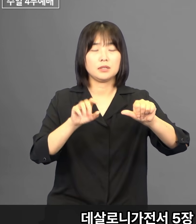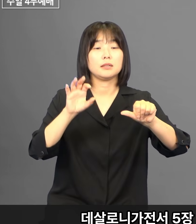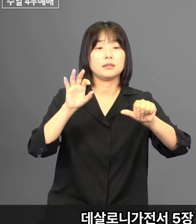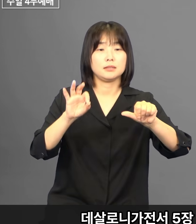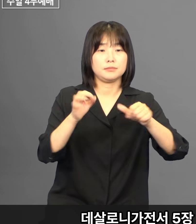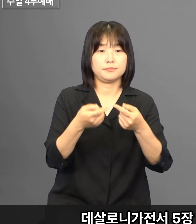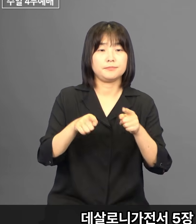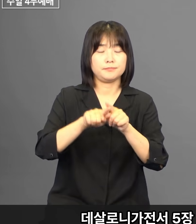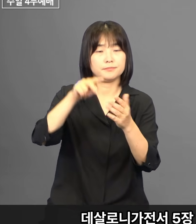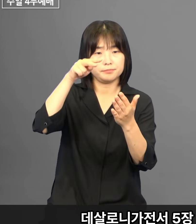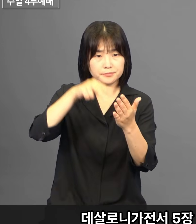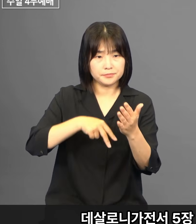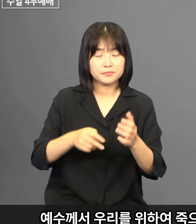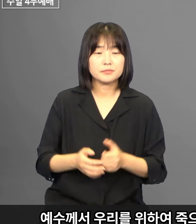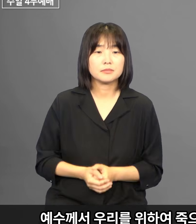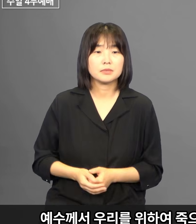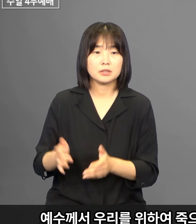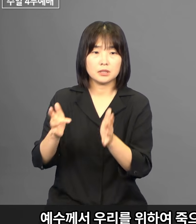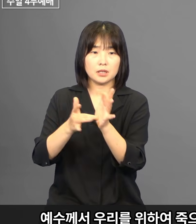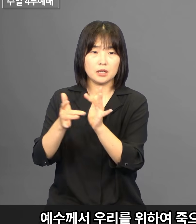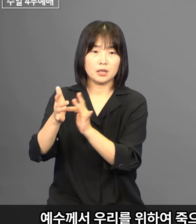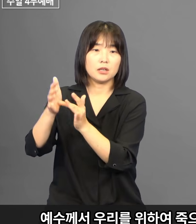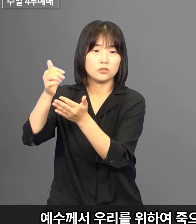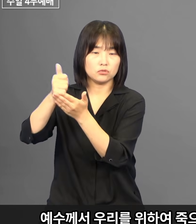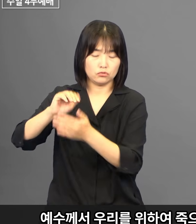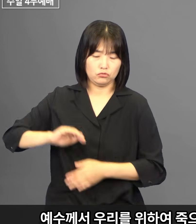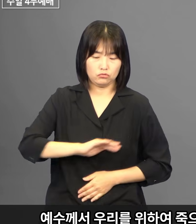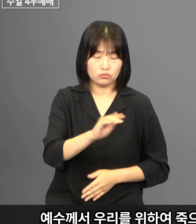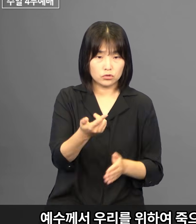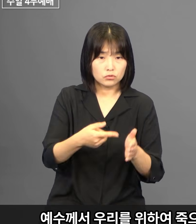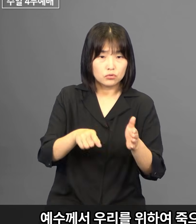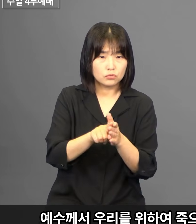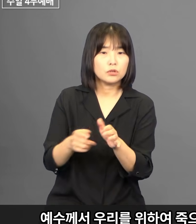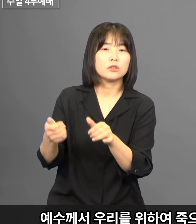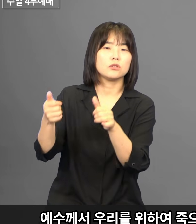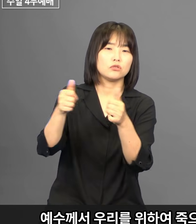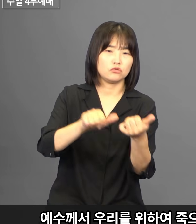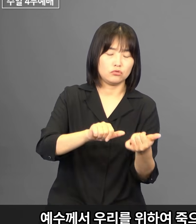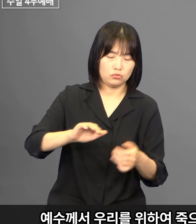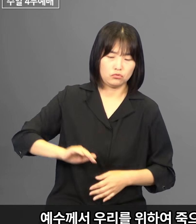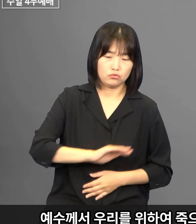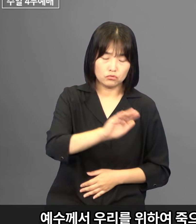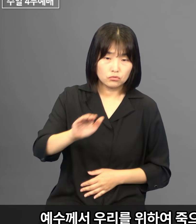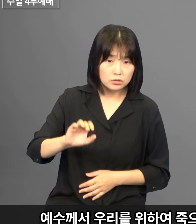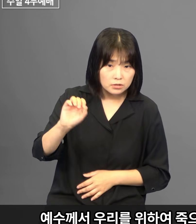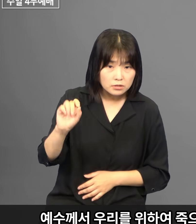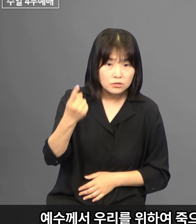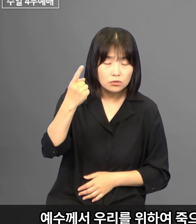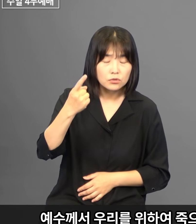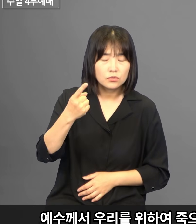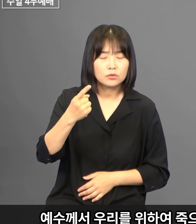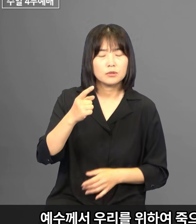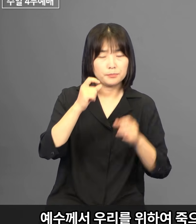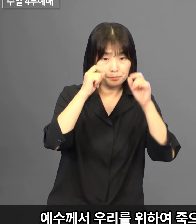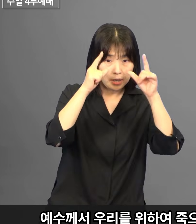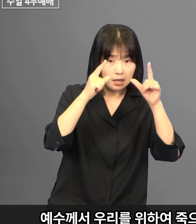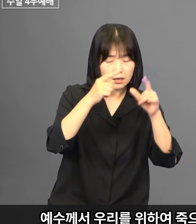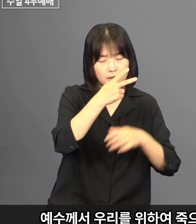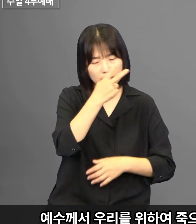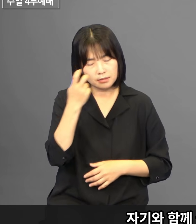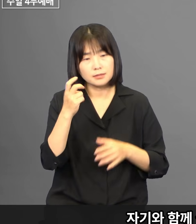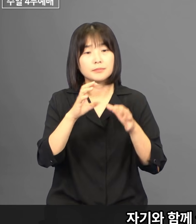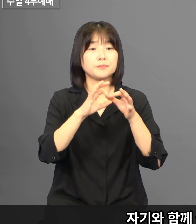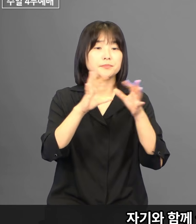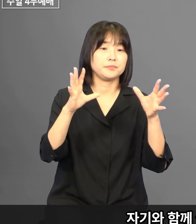말씀을 함께 읽겠습니다. 예수께서 우리를 위하여 죽으사 우리로 하여금 깨어있든지